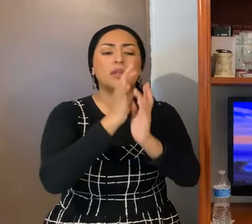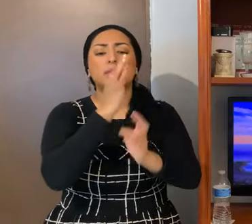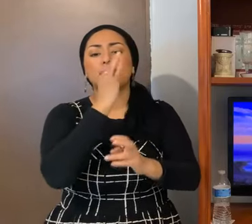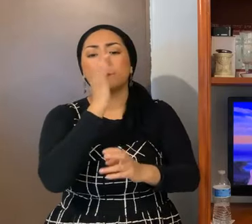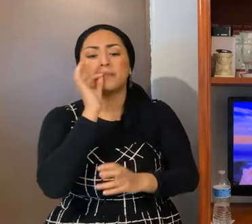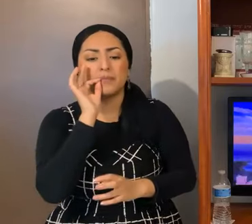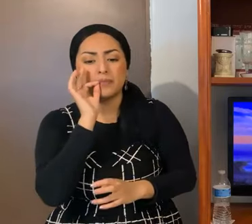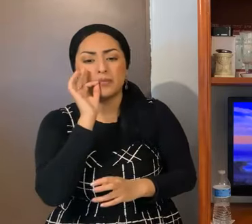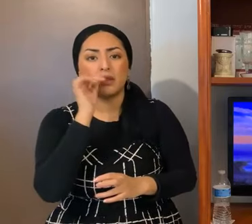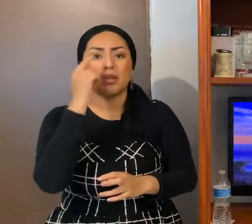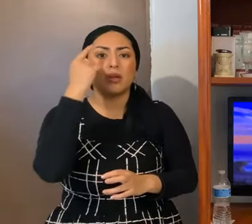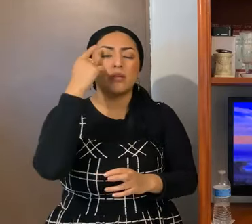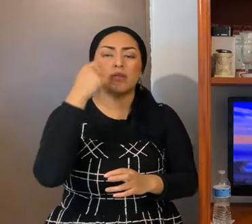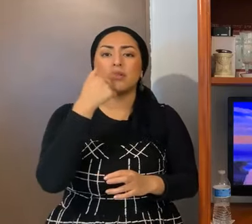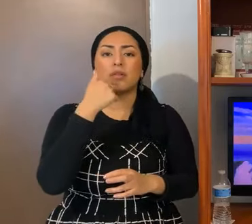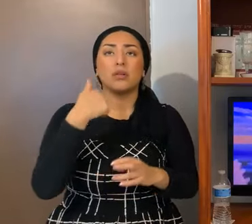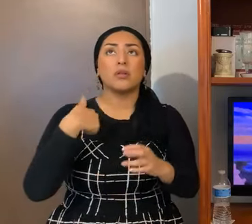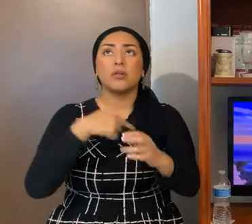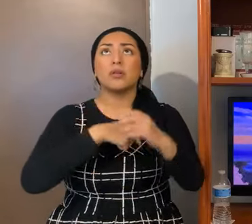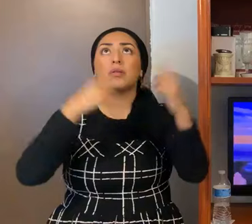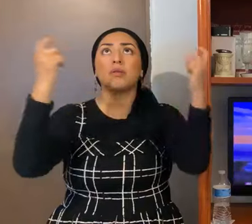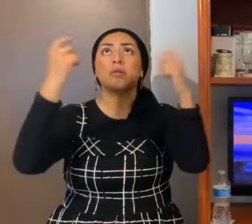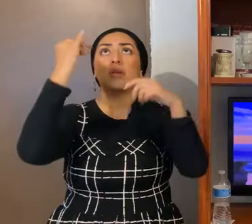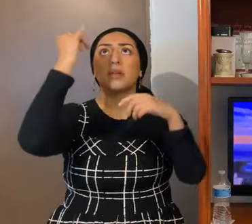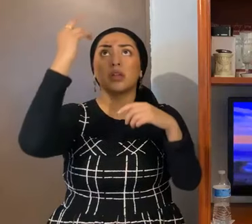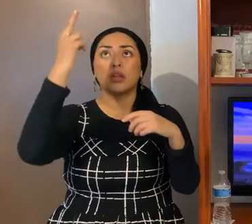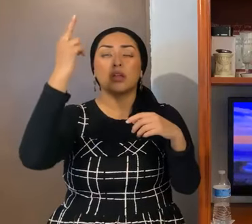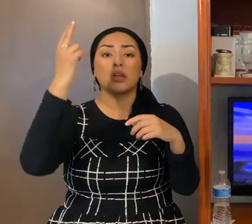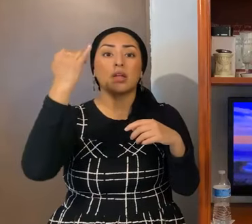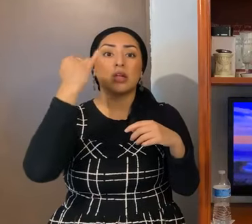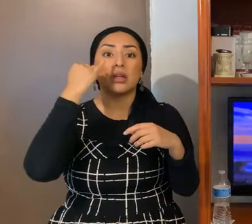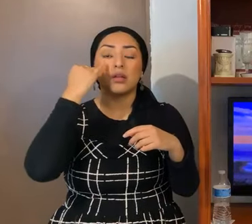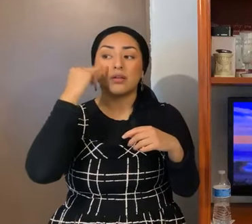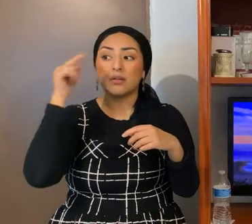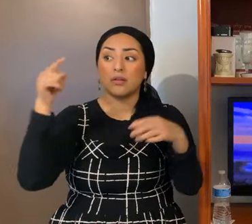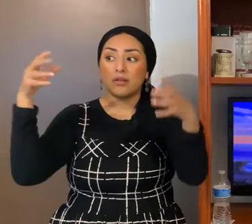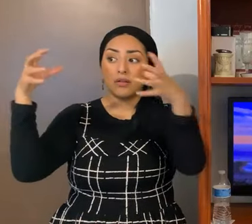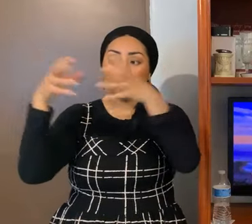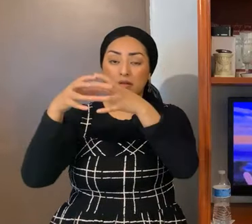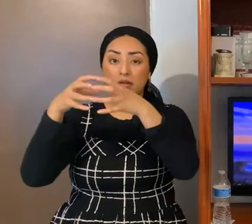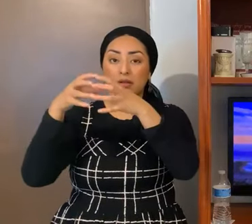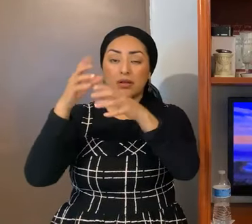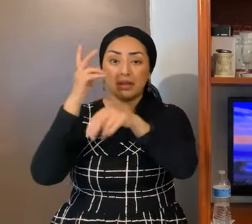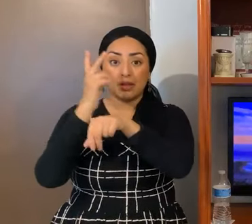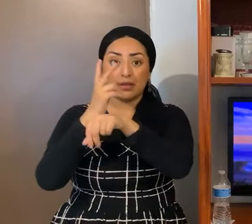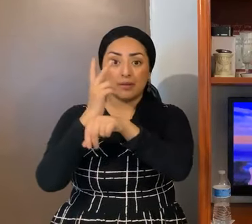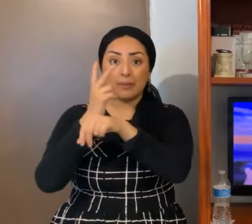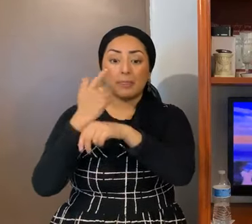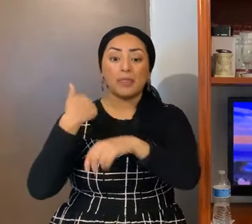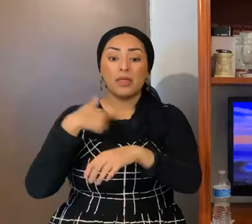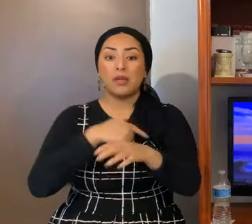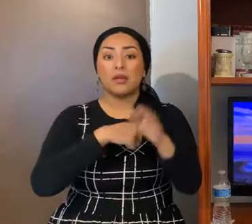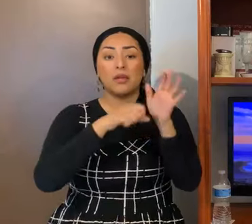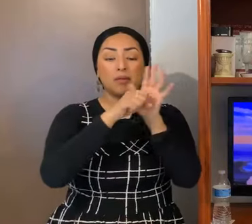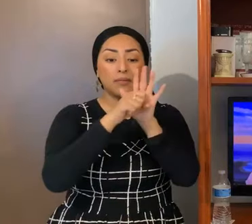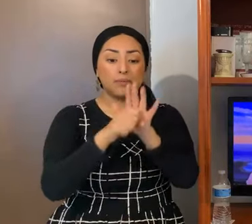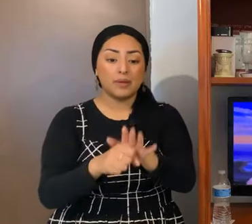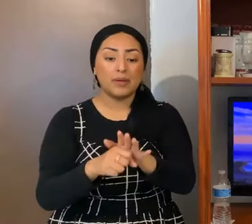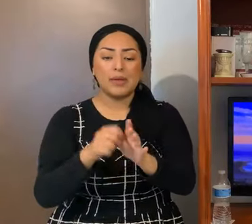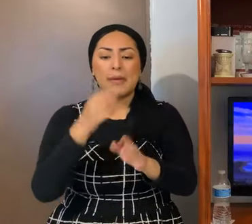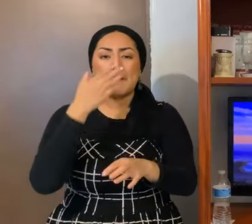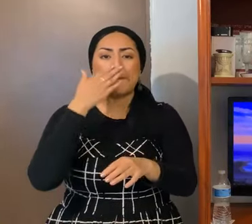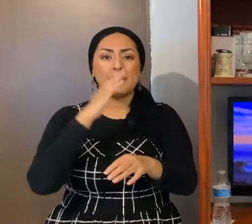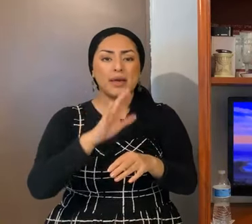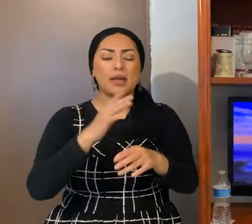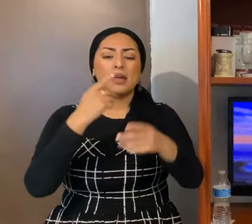que digamos que adoramos al Eterno si a quien es parte del cuerpo de Mashiach lo oprimimos, le tratamos mal,